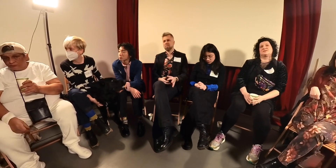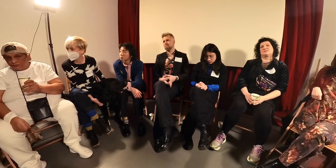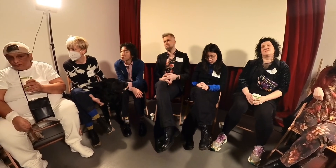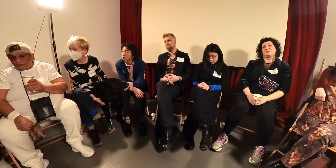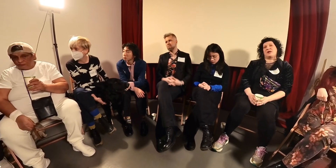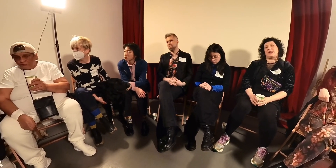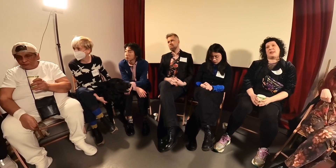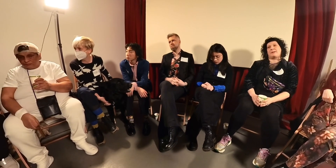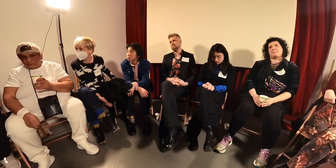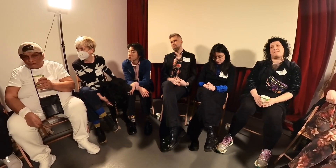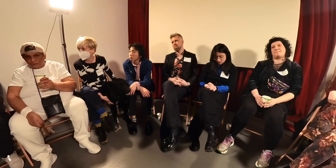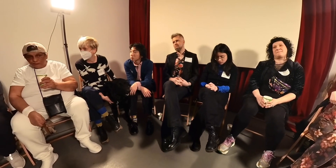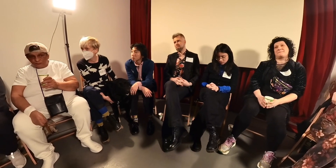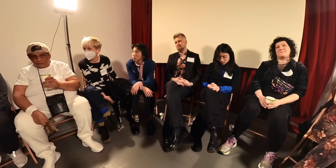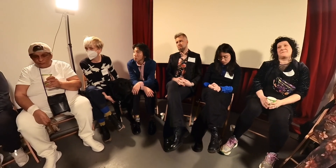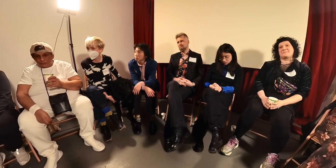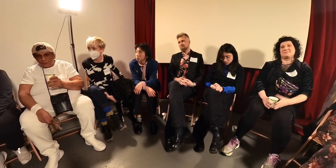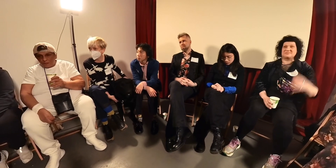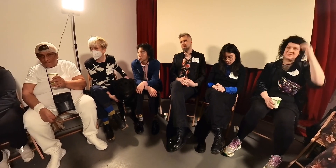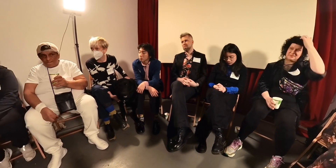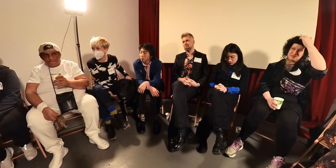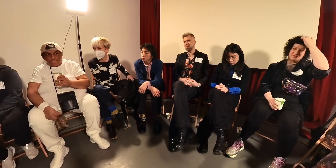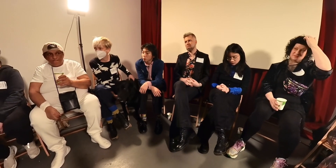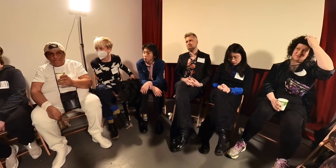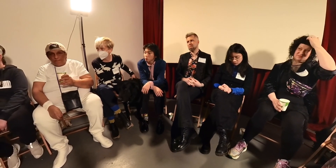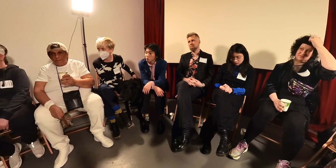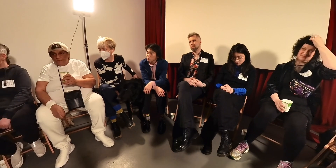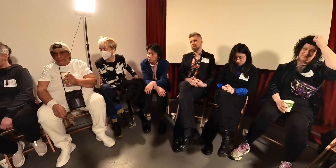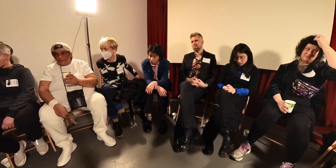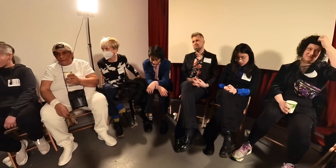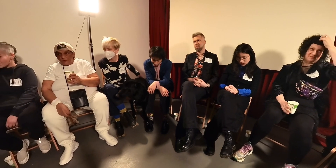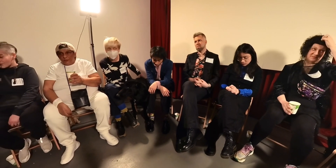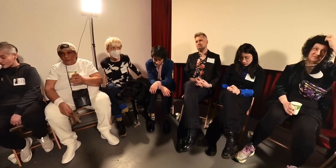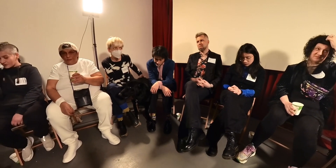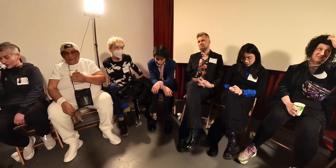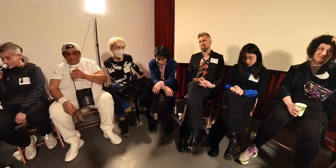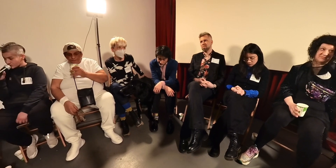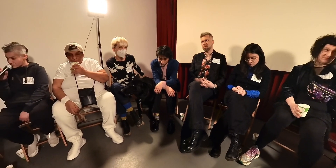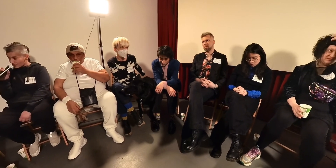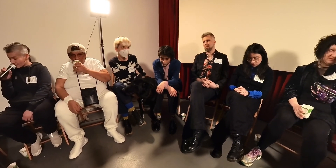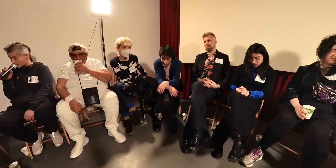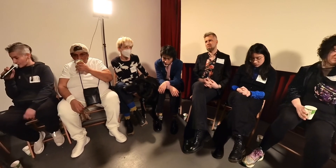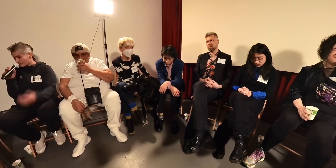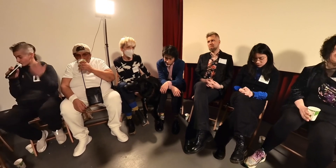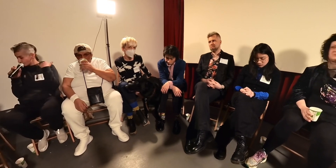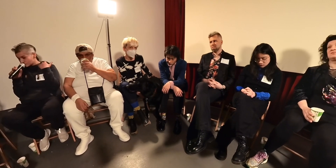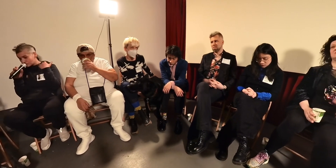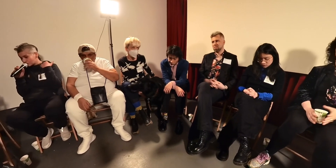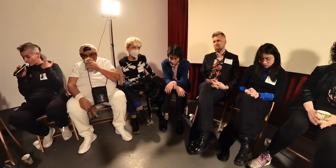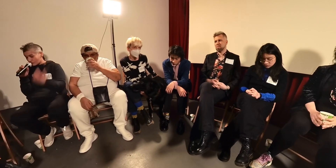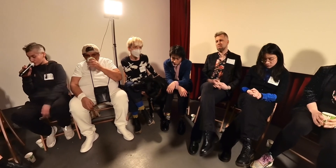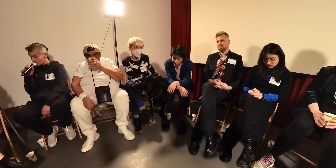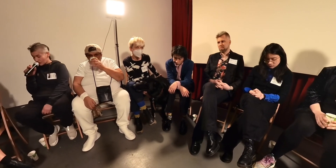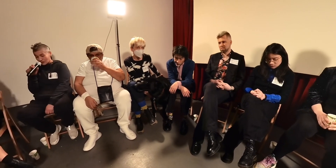ven, zaplatí vám jeden měsíc bydlení a tím to končí a starej se. A pokud nemáte nějak krytý záda teda od